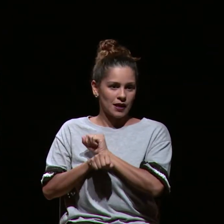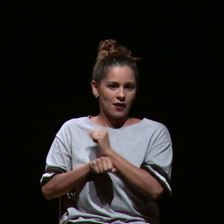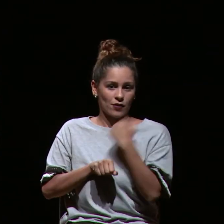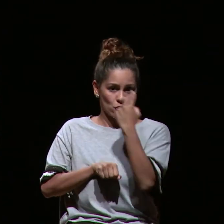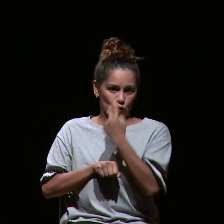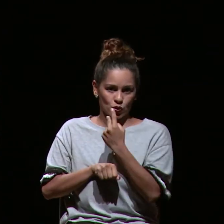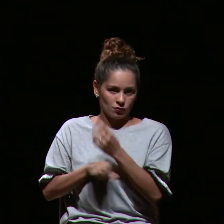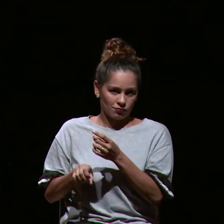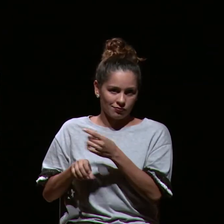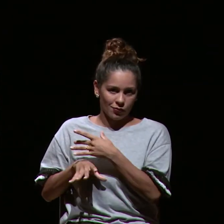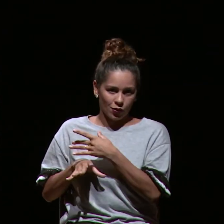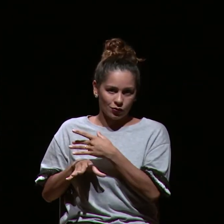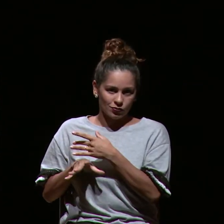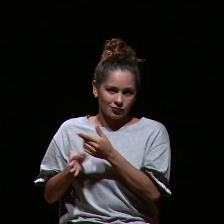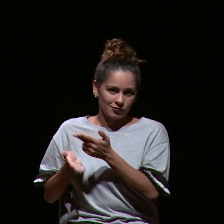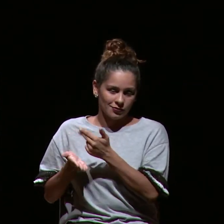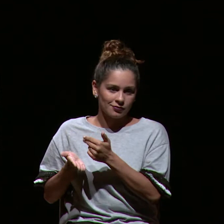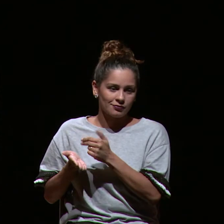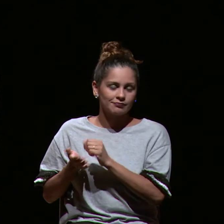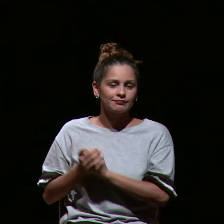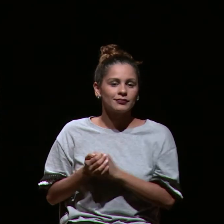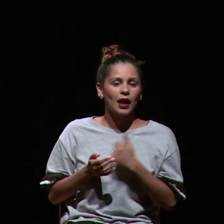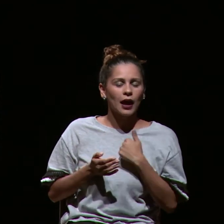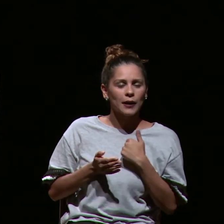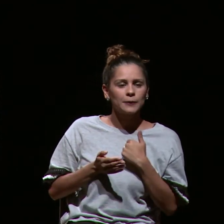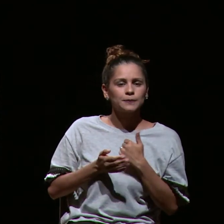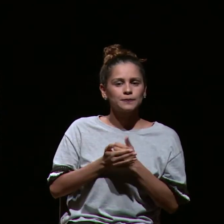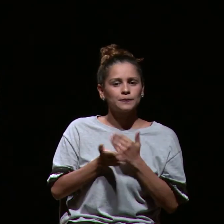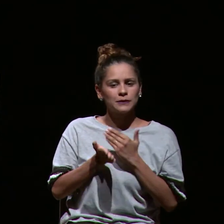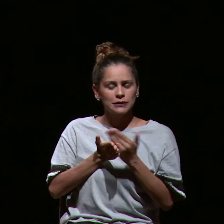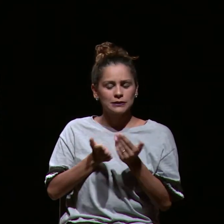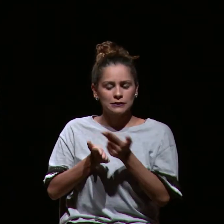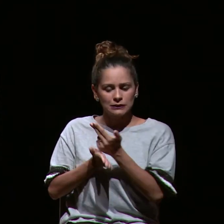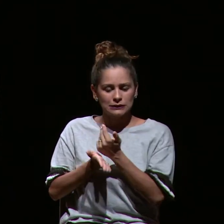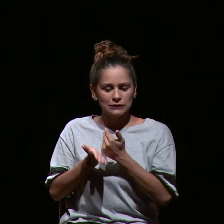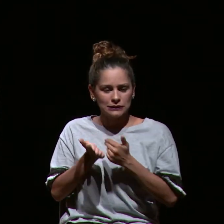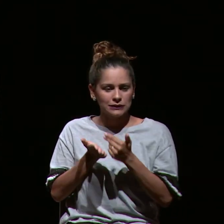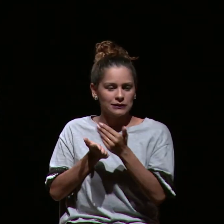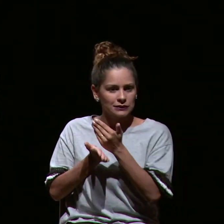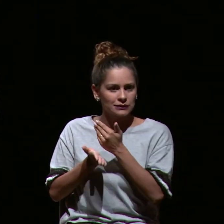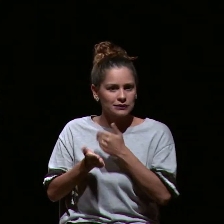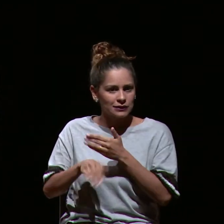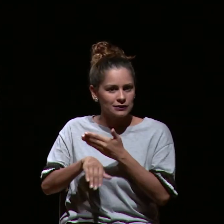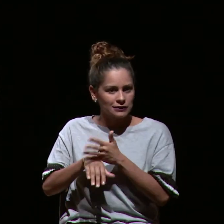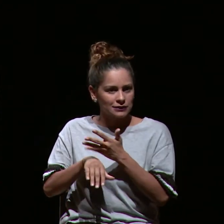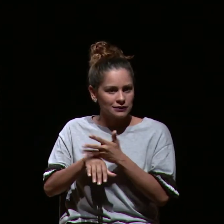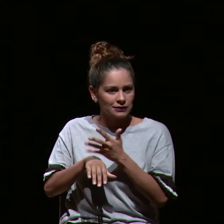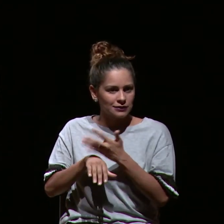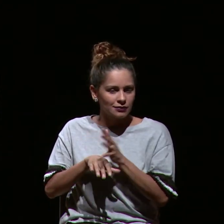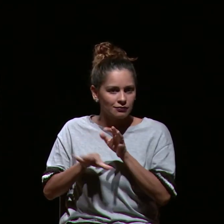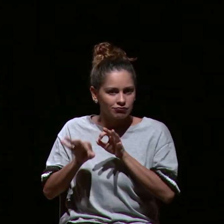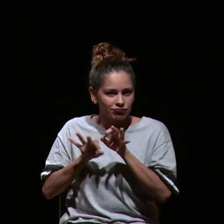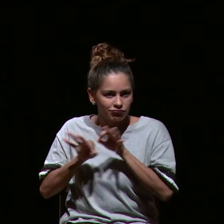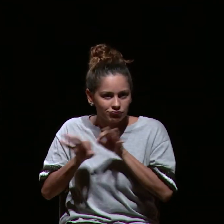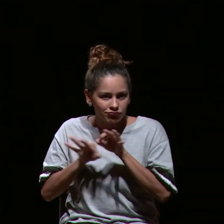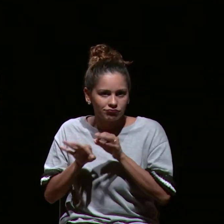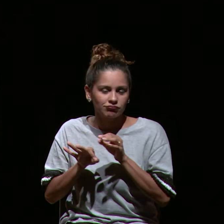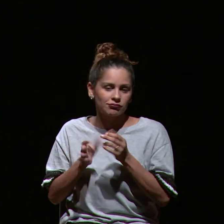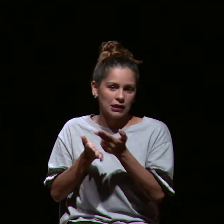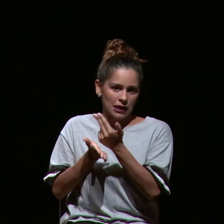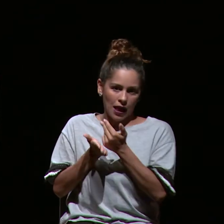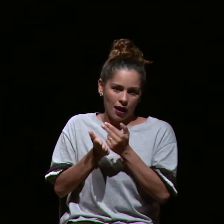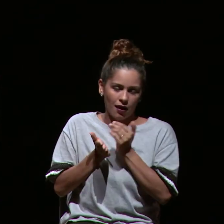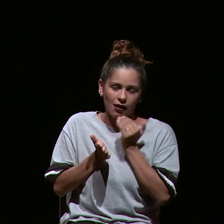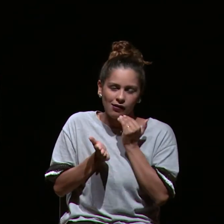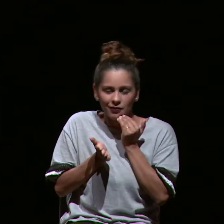desenho. Desse modo, cheguei a me aperfeiçoar tanto que, tomando um desenho descartado, mas inteiro, embora não muito perfeito, era uma cabeça